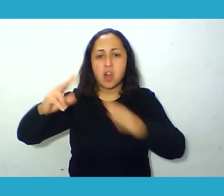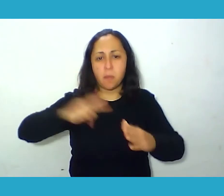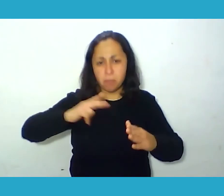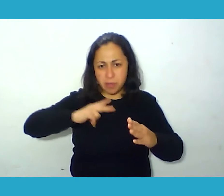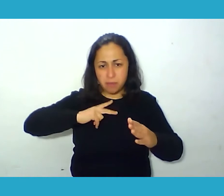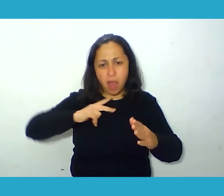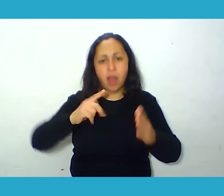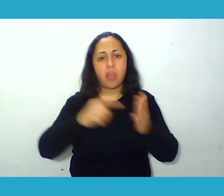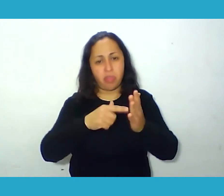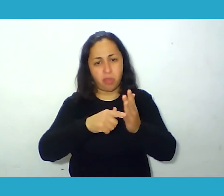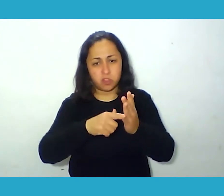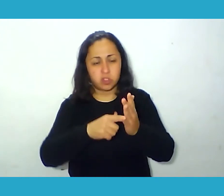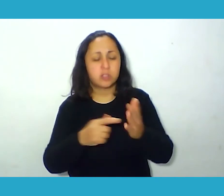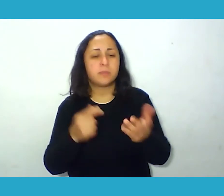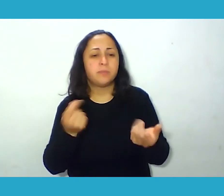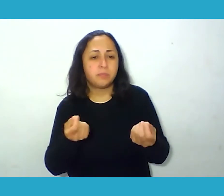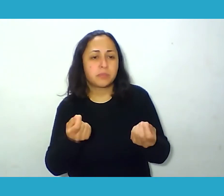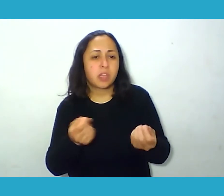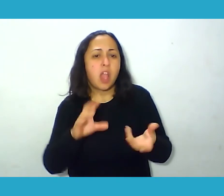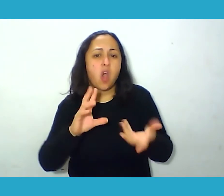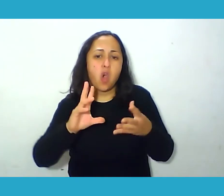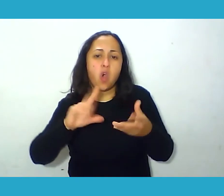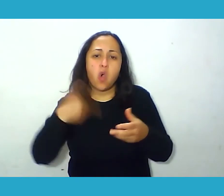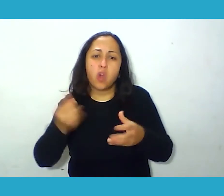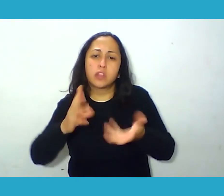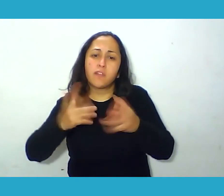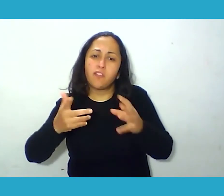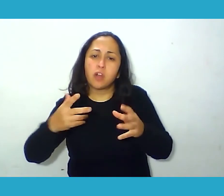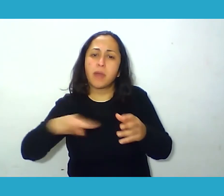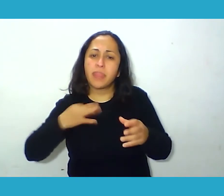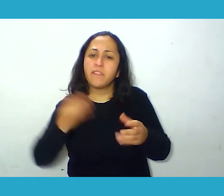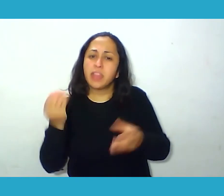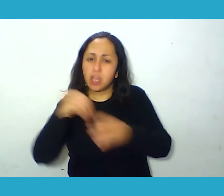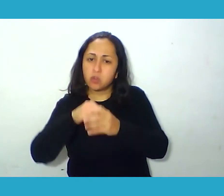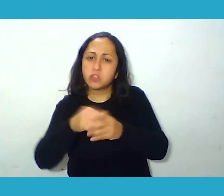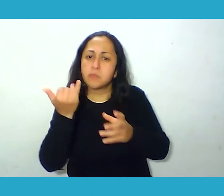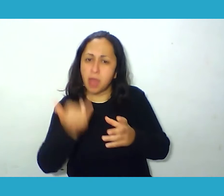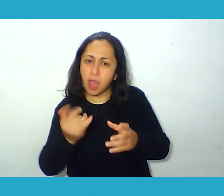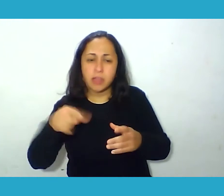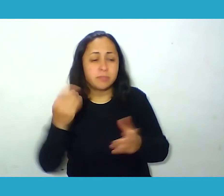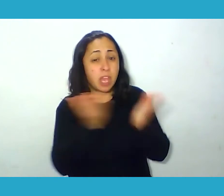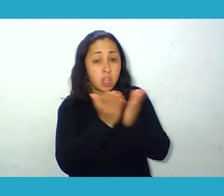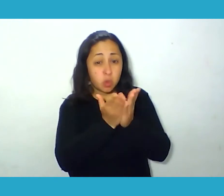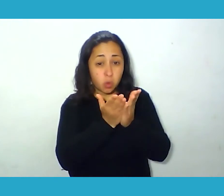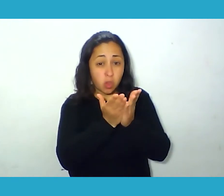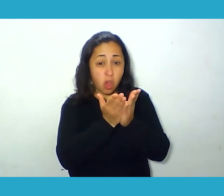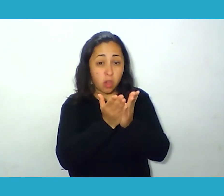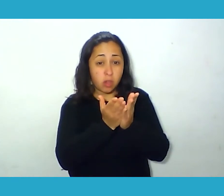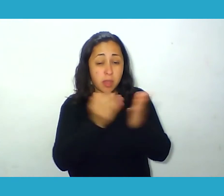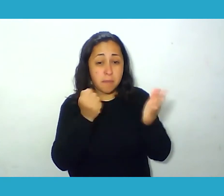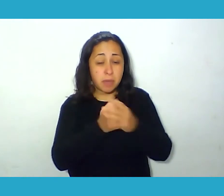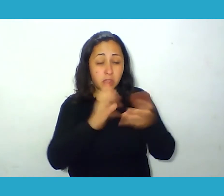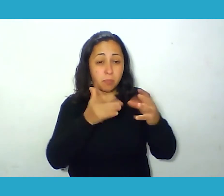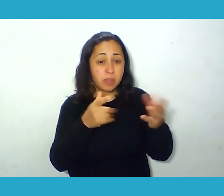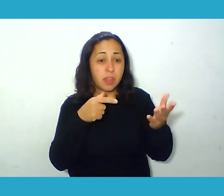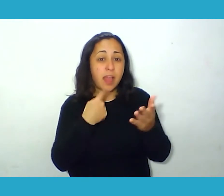existen barrios privados de la posibilidad de otras formas de vida más digna e inclusiva. El estudio de impacto ambiental plantea que se quiere resolver el